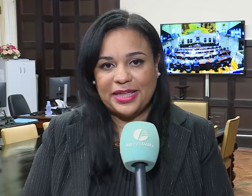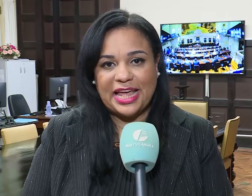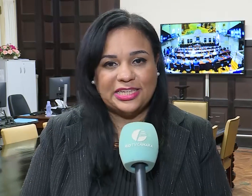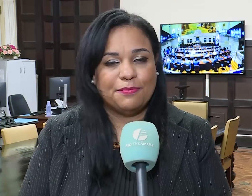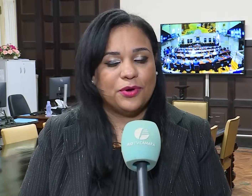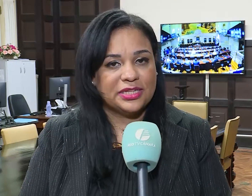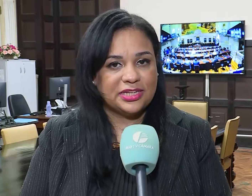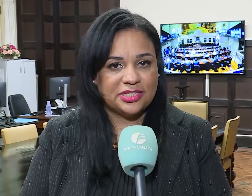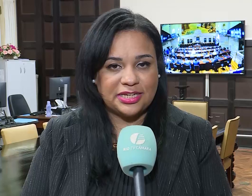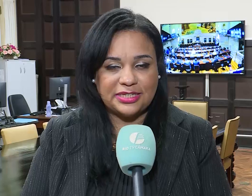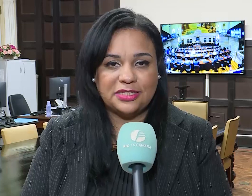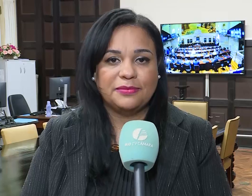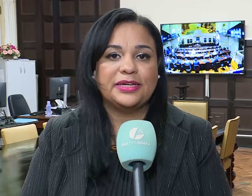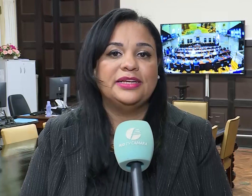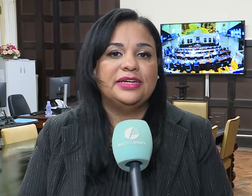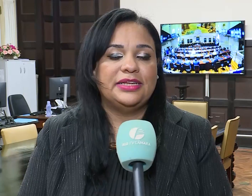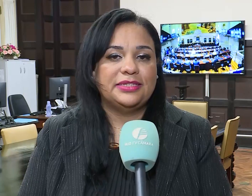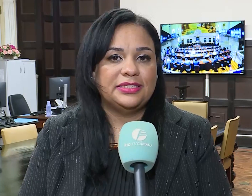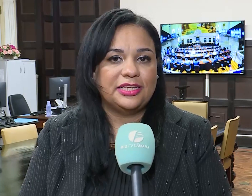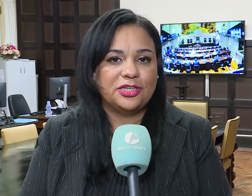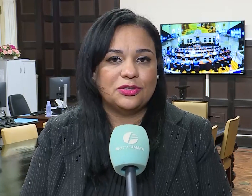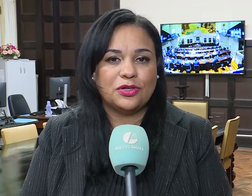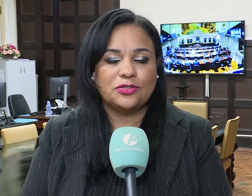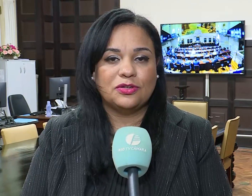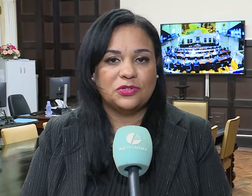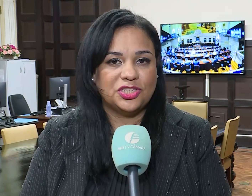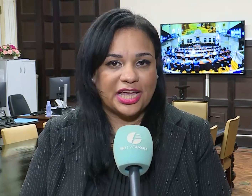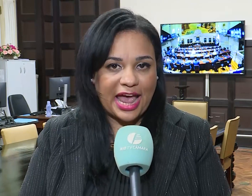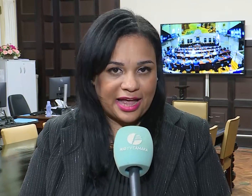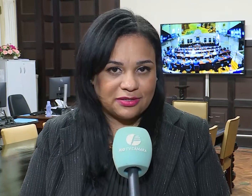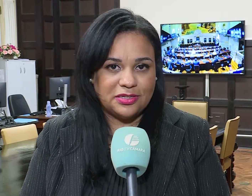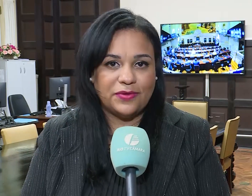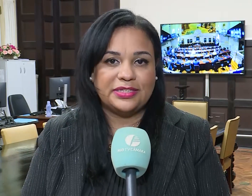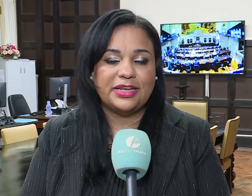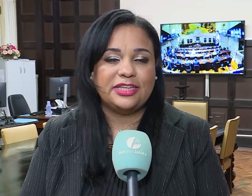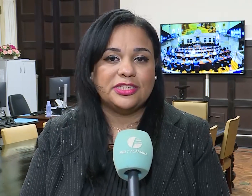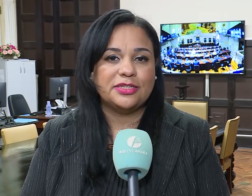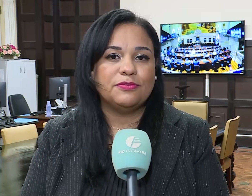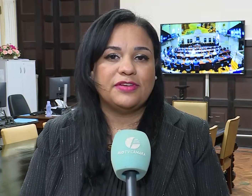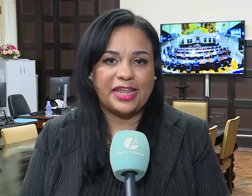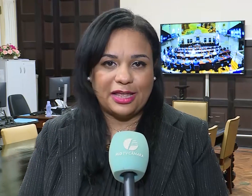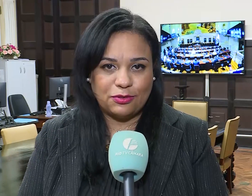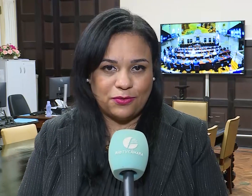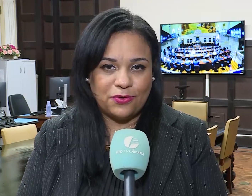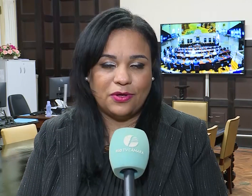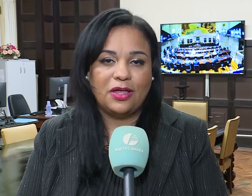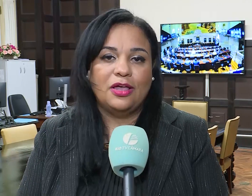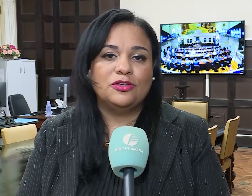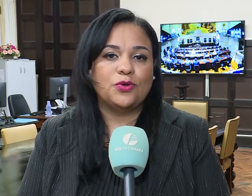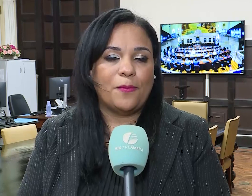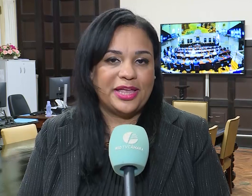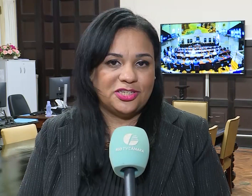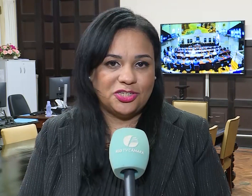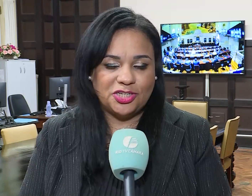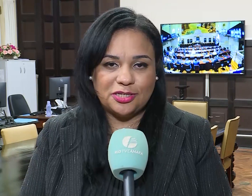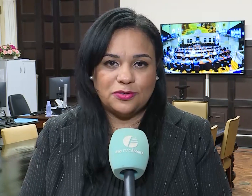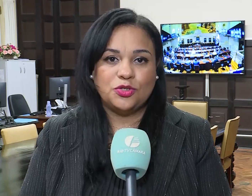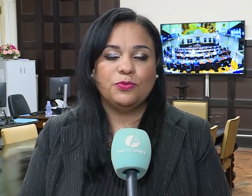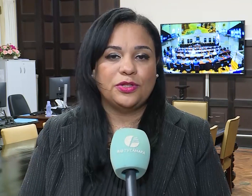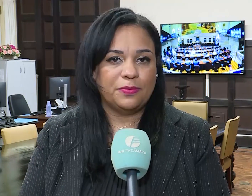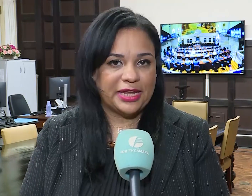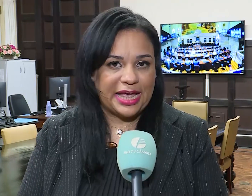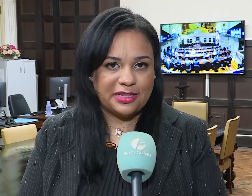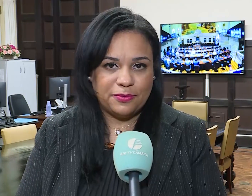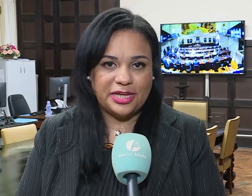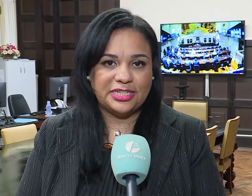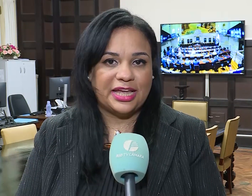Essa homenagem é importantíssima. Nesse sentido, nós somos gratos ao excelentíssimo vereador João Mendes de Jesus.